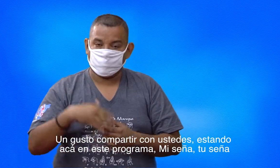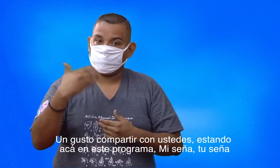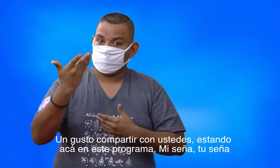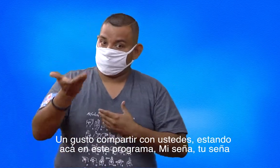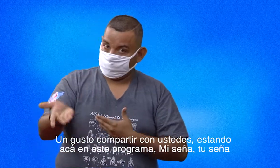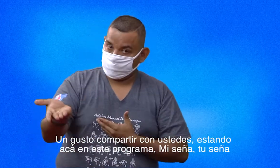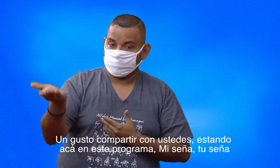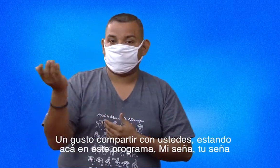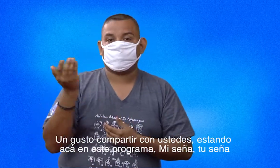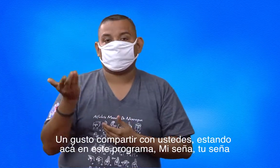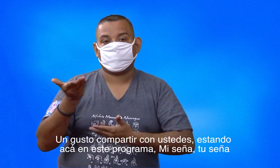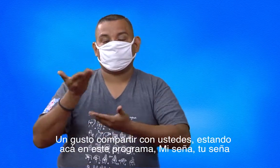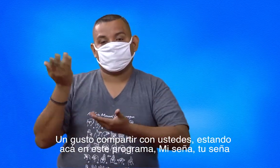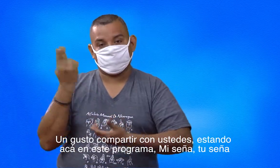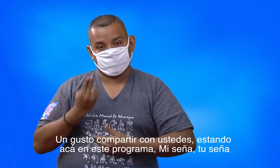con ustedes,